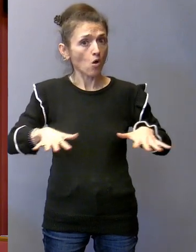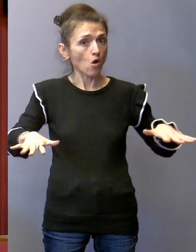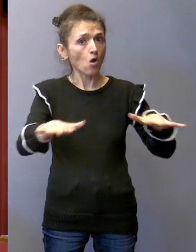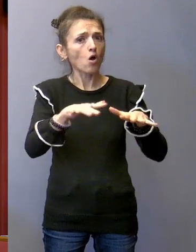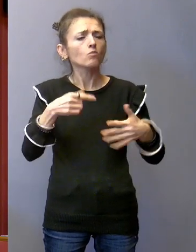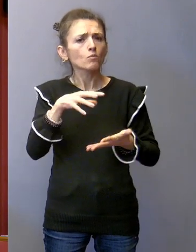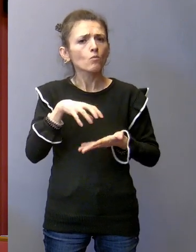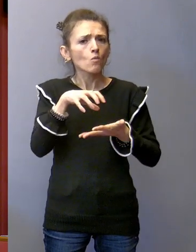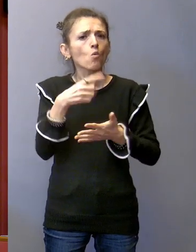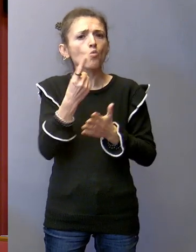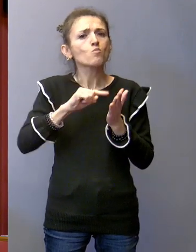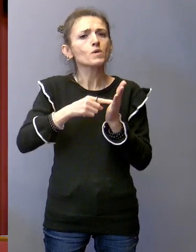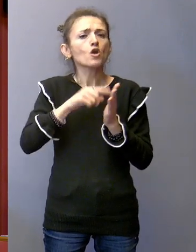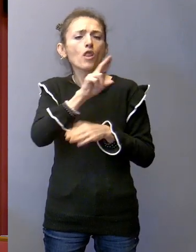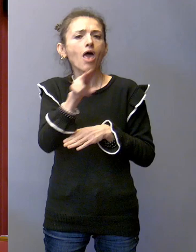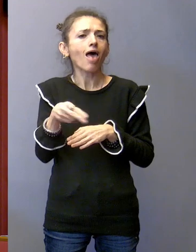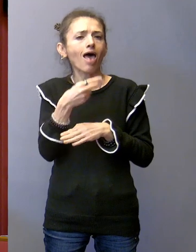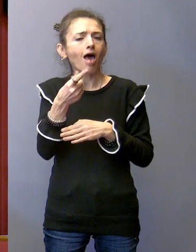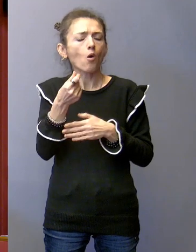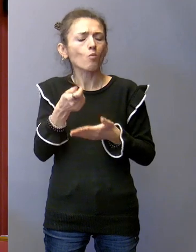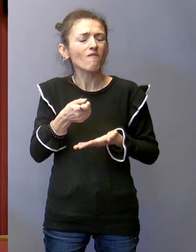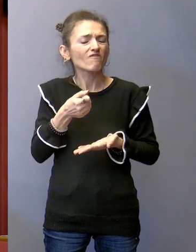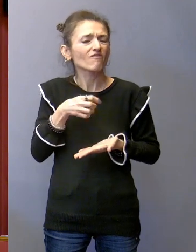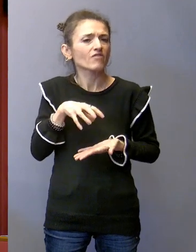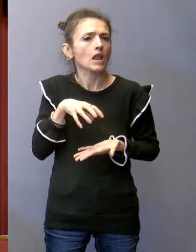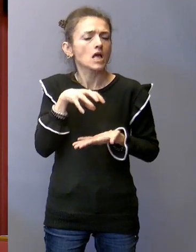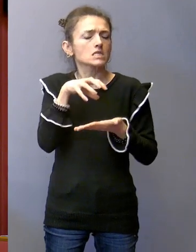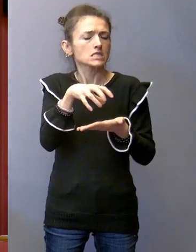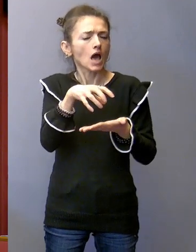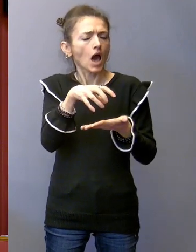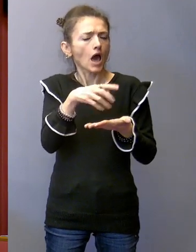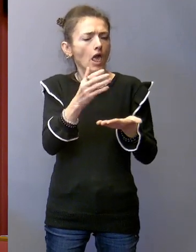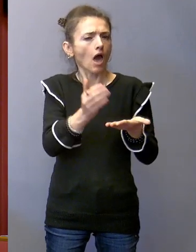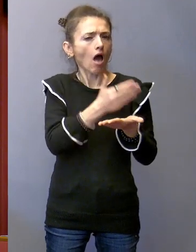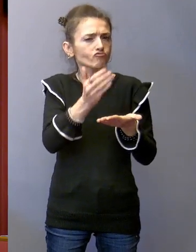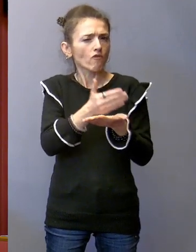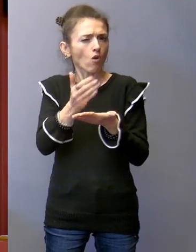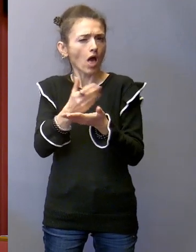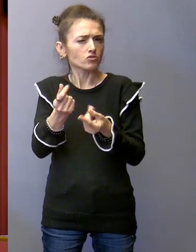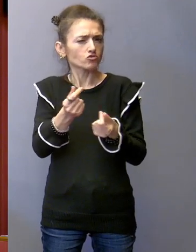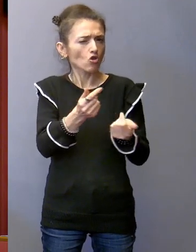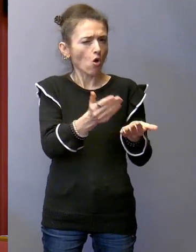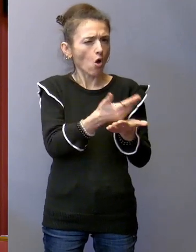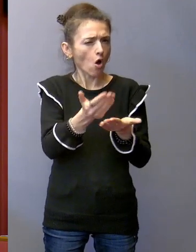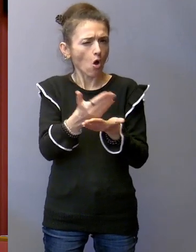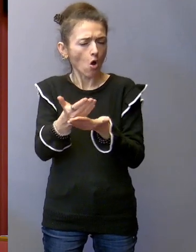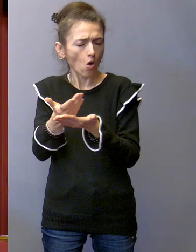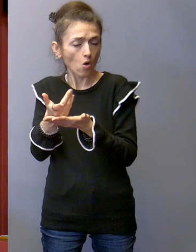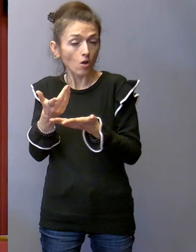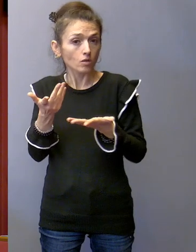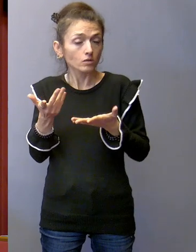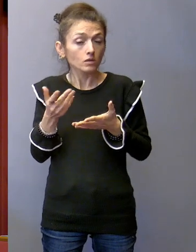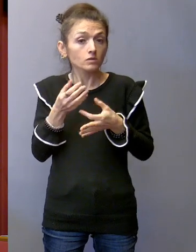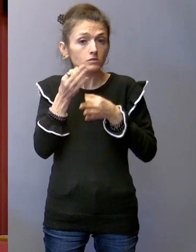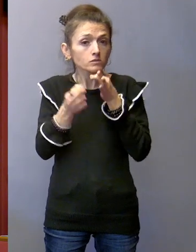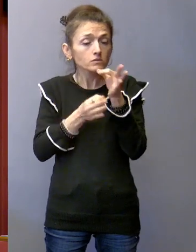finanziare dette agevolazioni questa anche questo Io esprimo un parere contrario perché si tratta di destinare dei